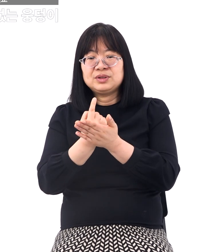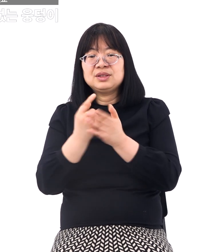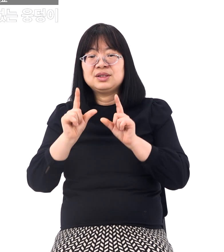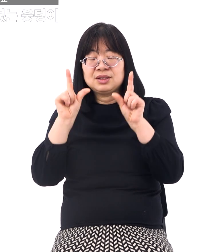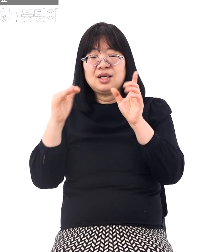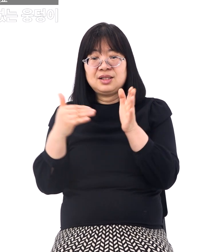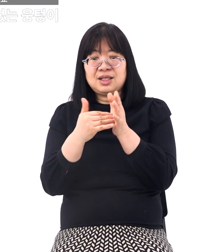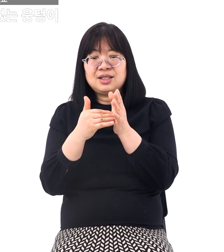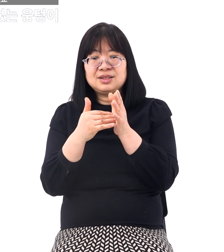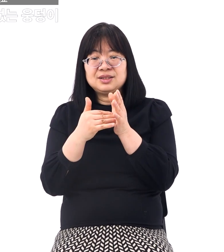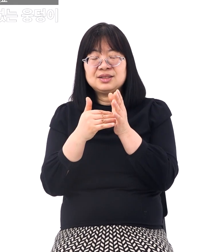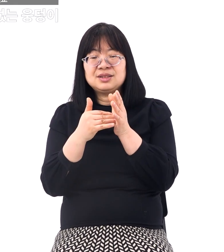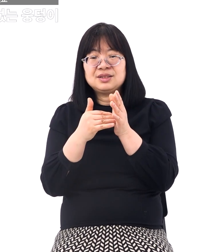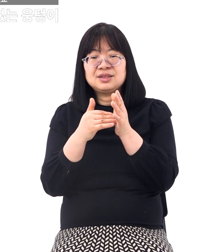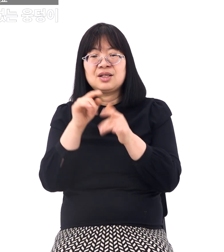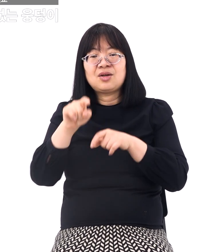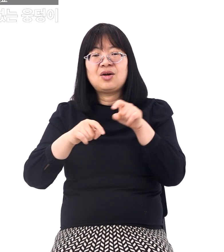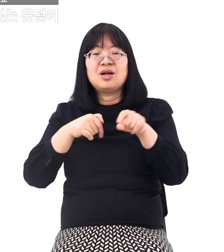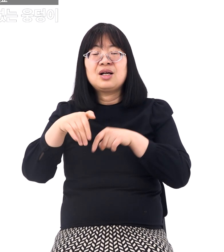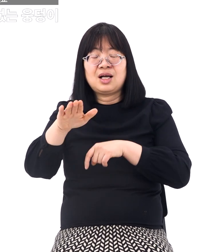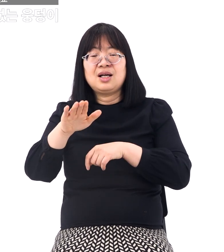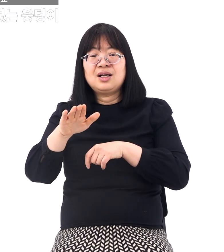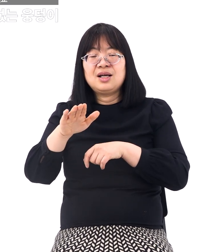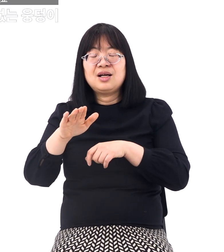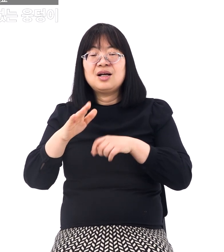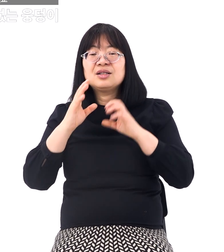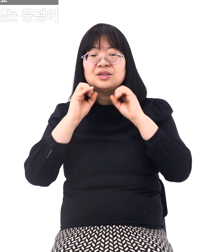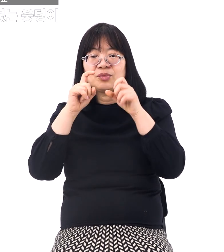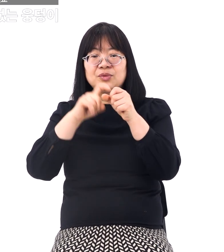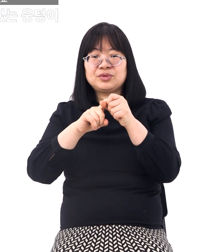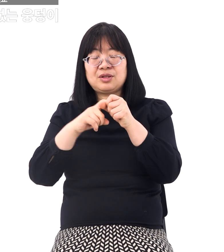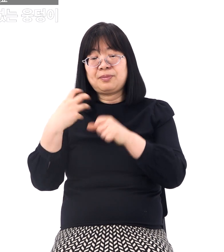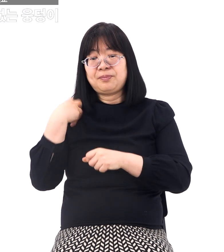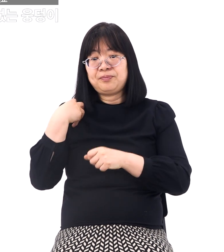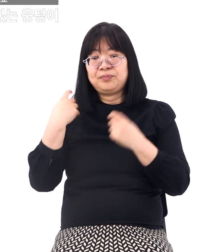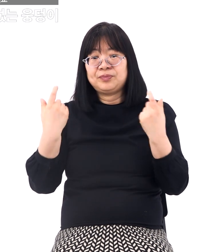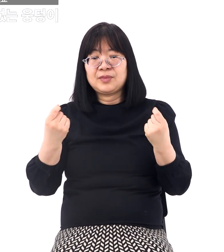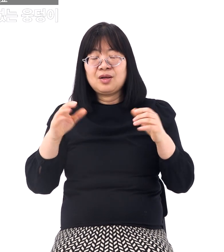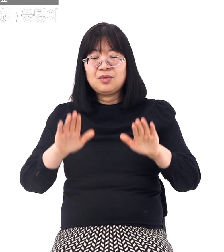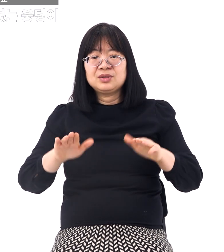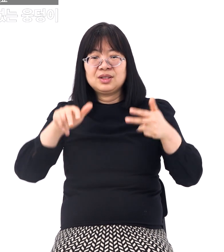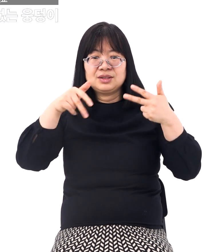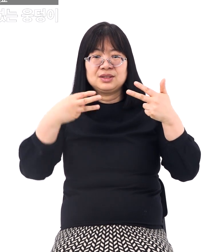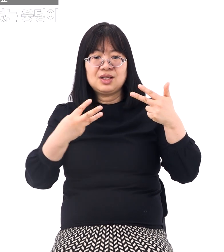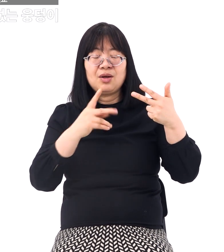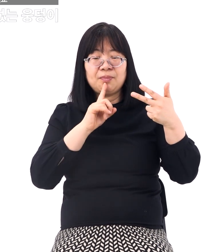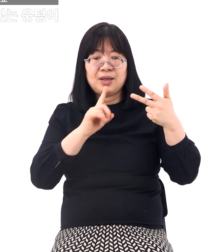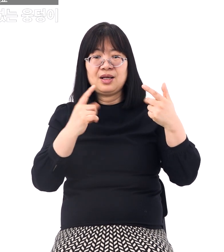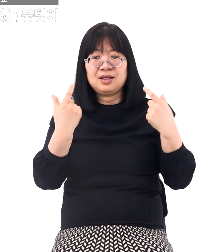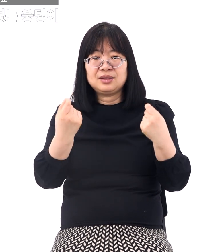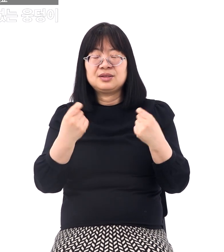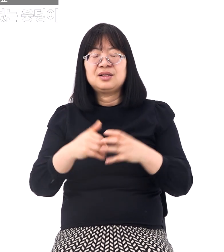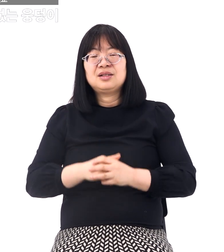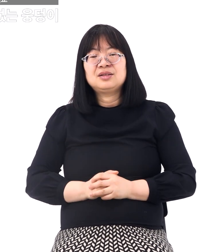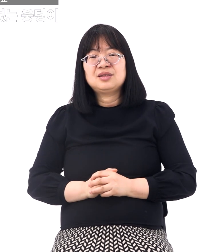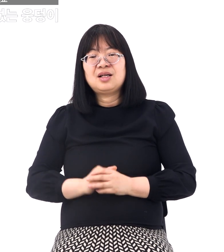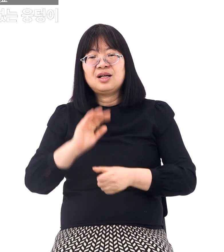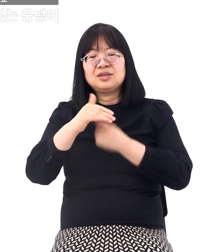그날까지 밟아야 될 선교적 사명입니다. 믿습니까? 오늘 7절이 그 얘기를 하는 거예요. 성경을 다시